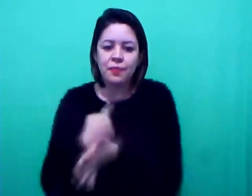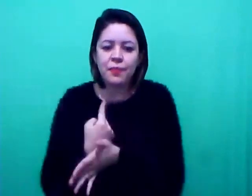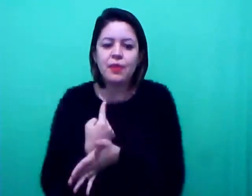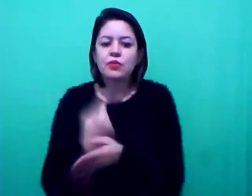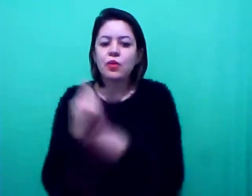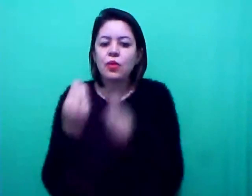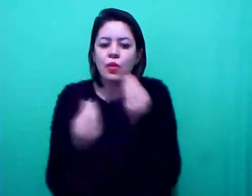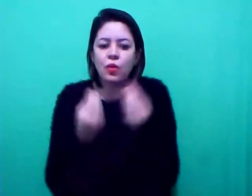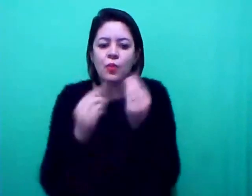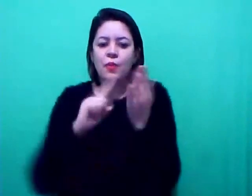A Lucinéia perguntou